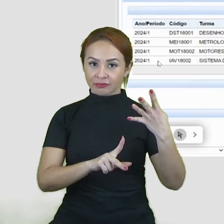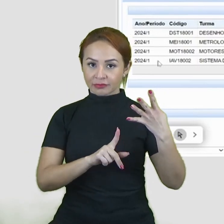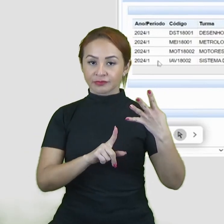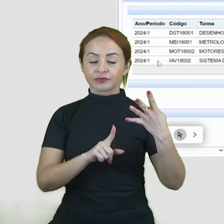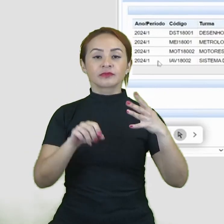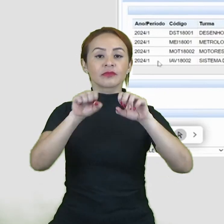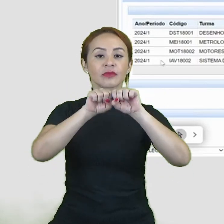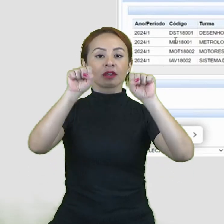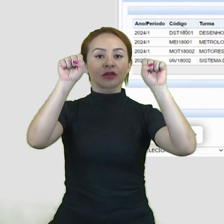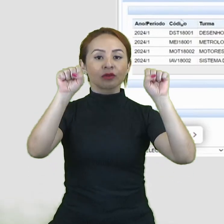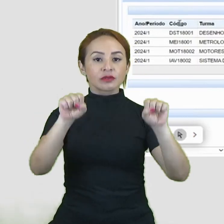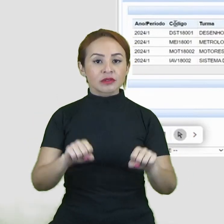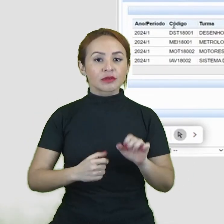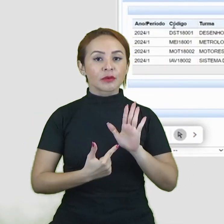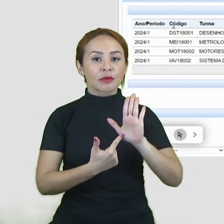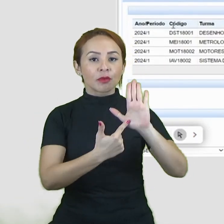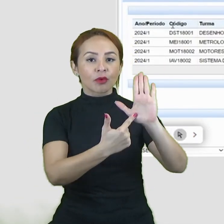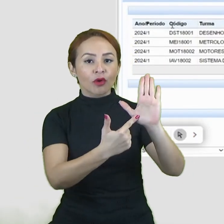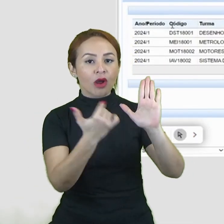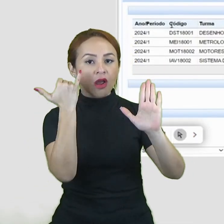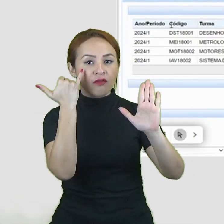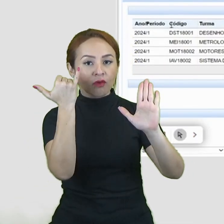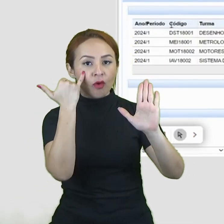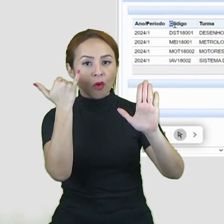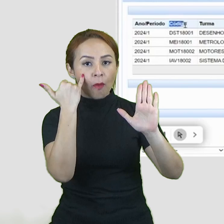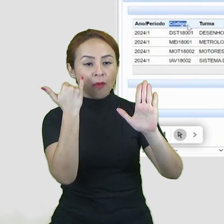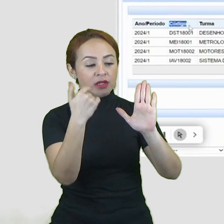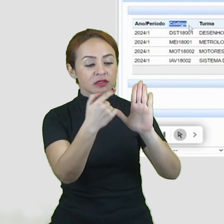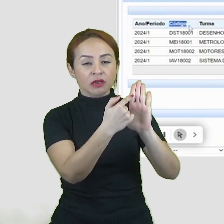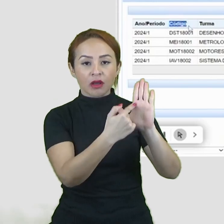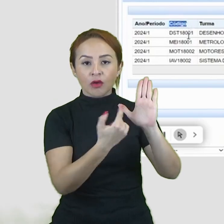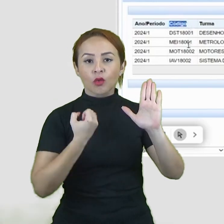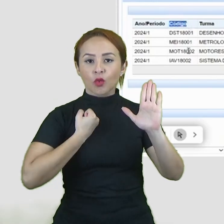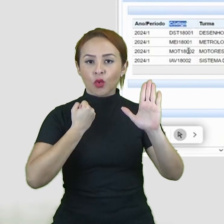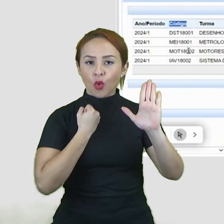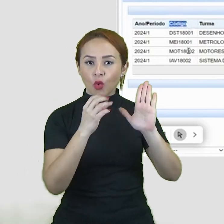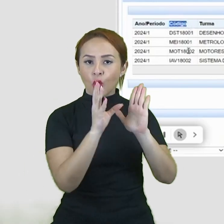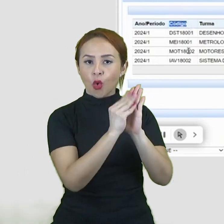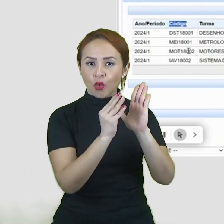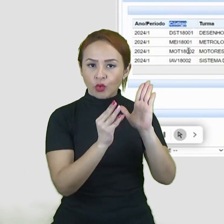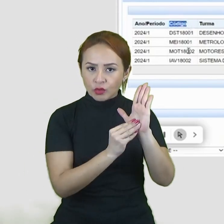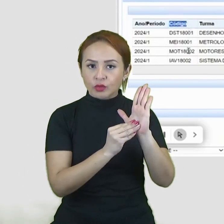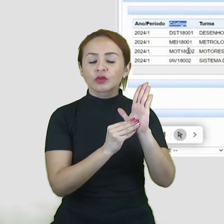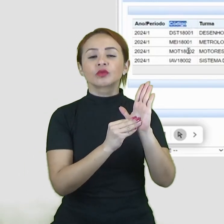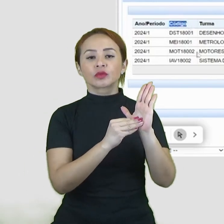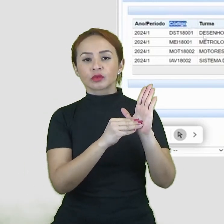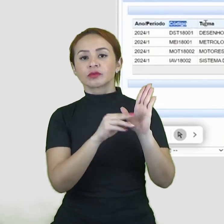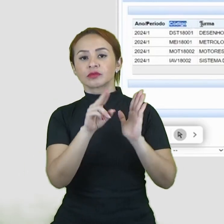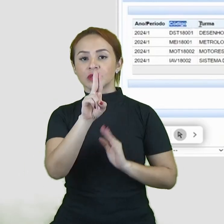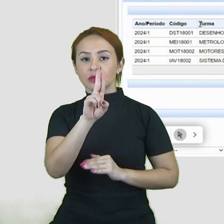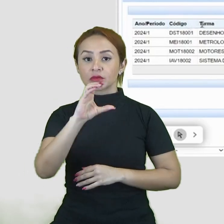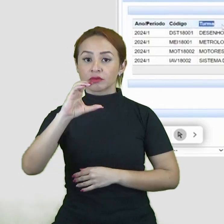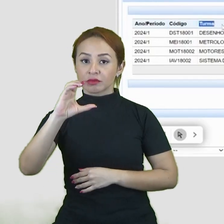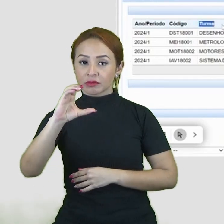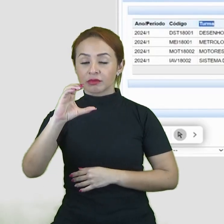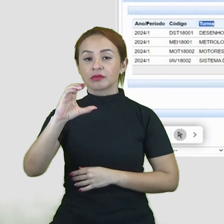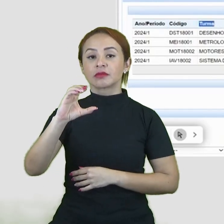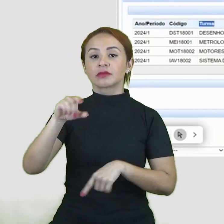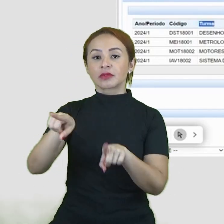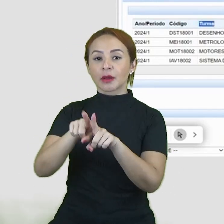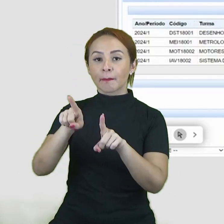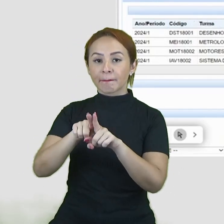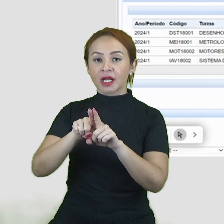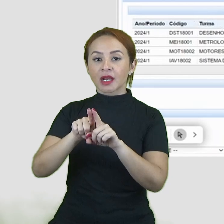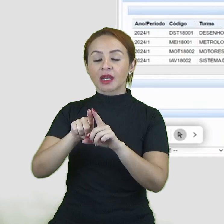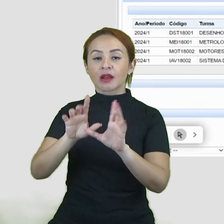curriculares distintas. O sistema, então, nos traz a informação do código dessas unidades curriculares, da